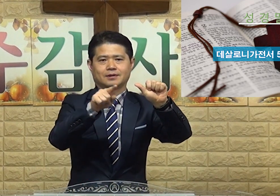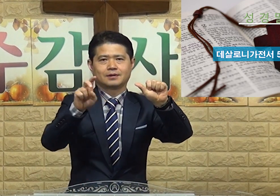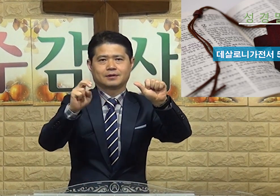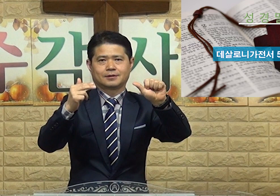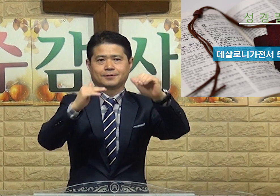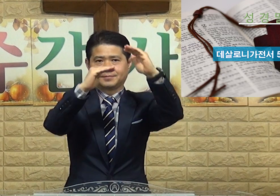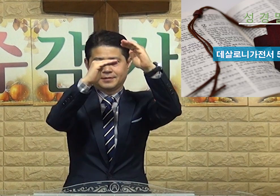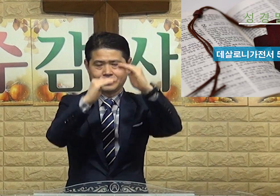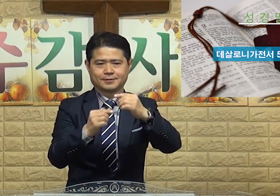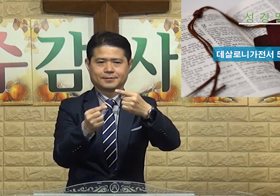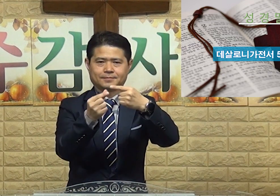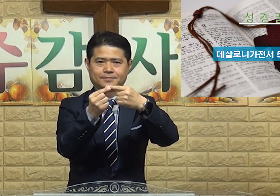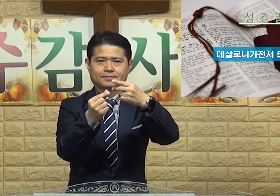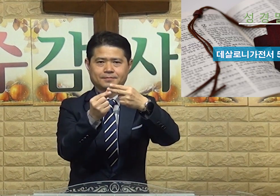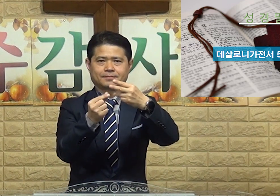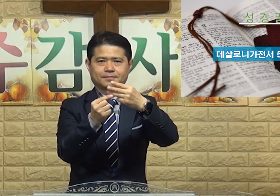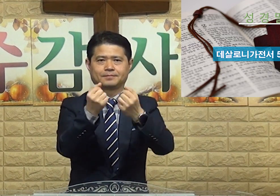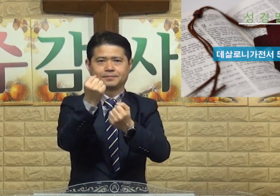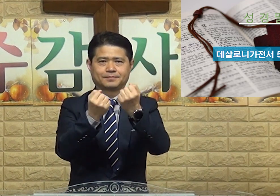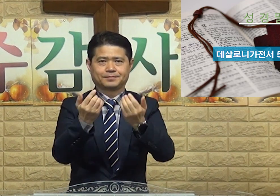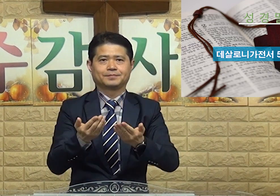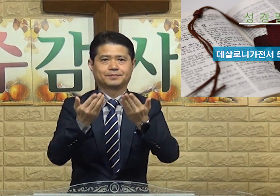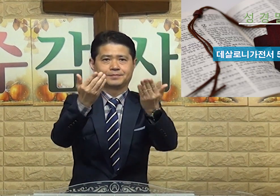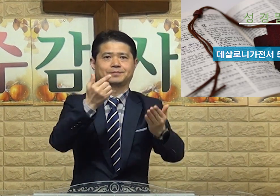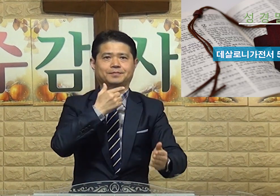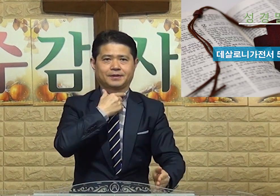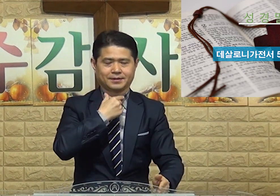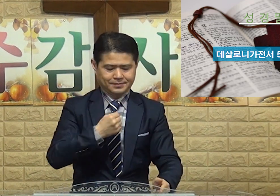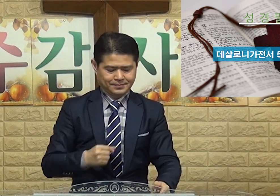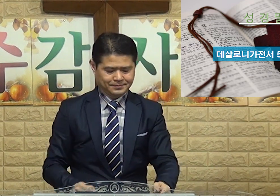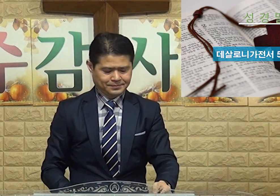데살로니가전서 5장 16절에서 28절 말씀 함께 살펴보겠습니다.